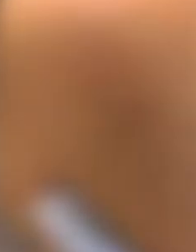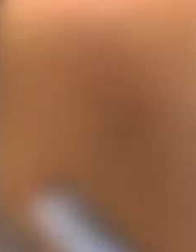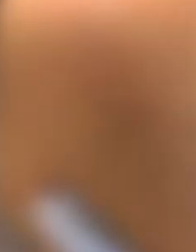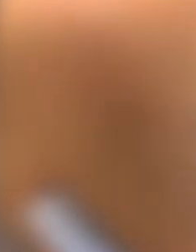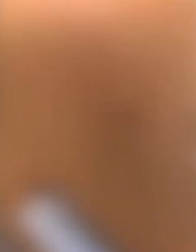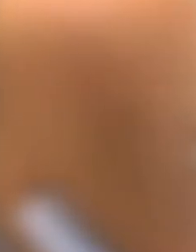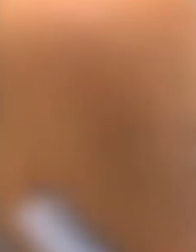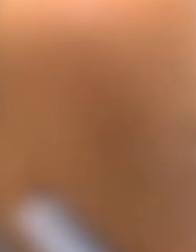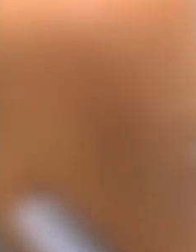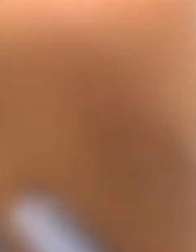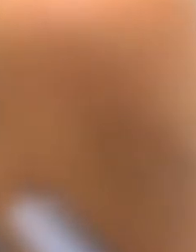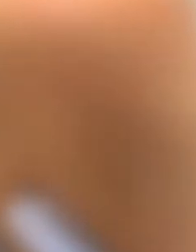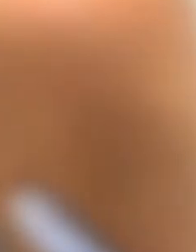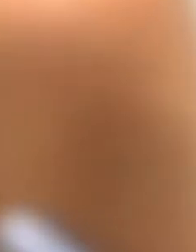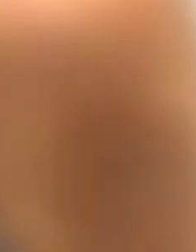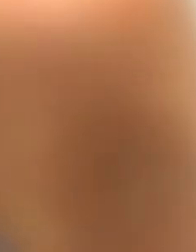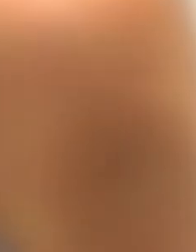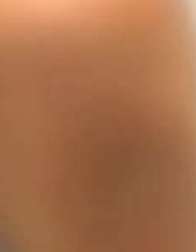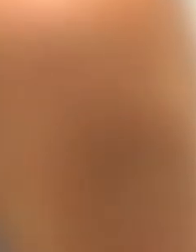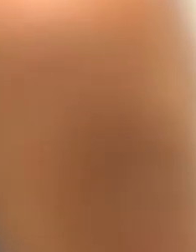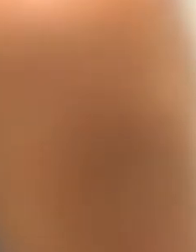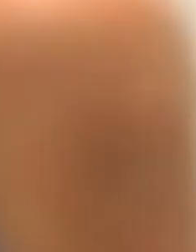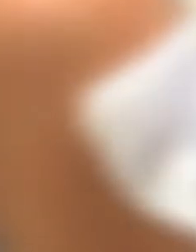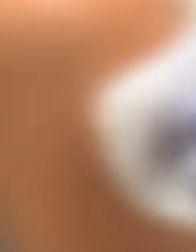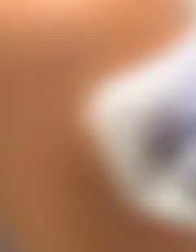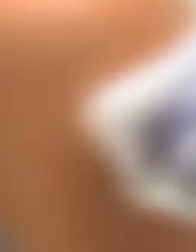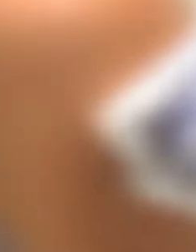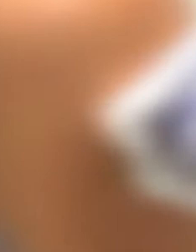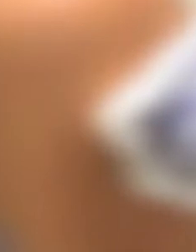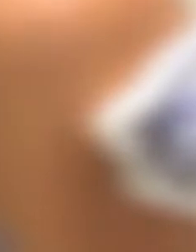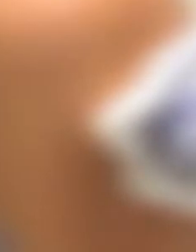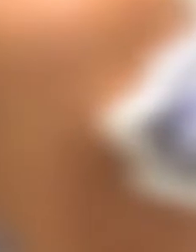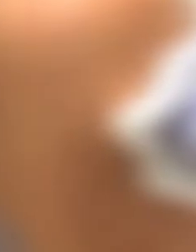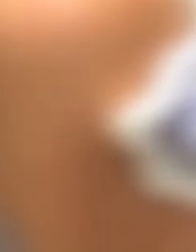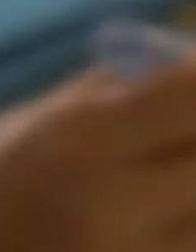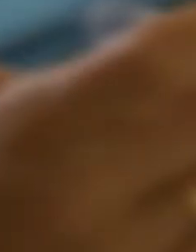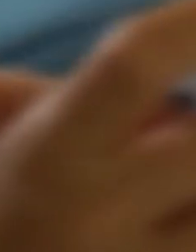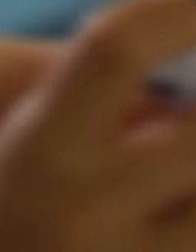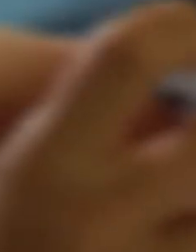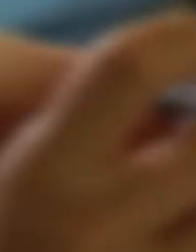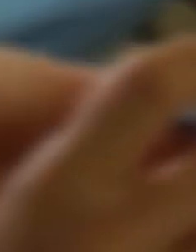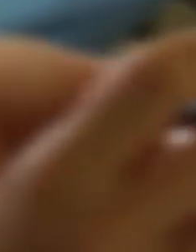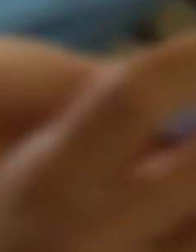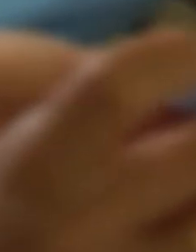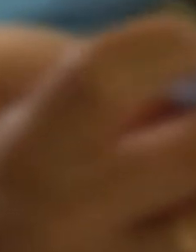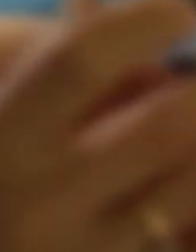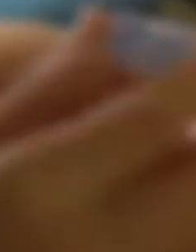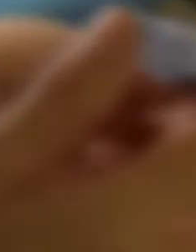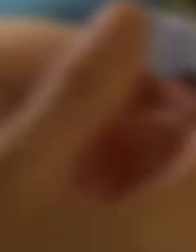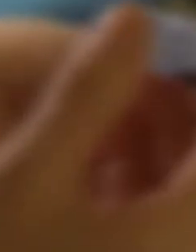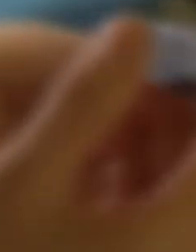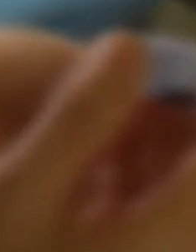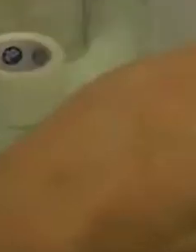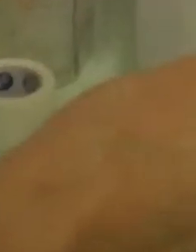volesse. Lo studio prevede la somministrazione a circa 90 volontari sani di tre dosi diverse del vaccino,